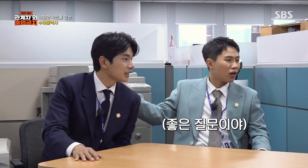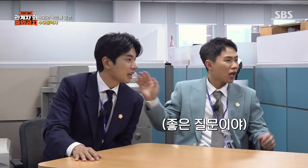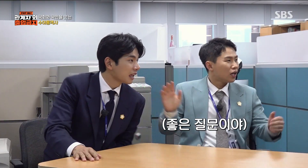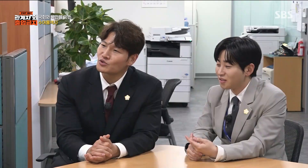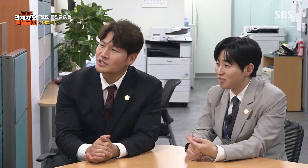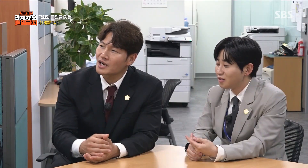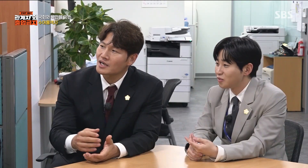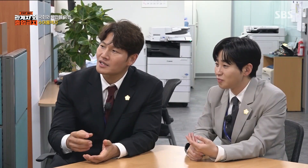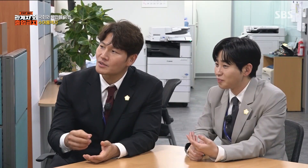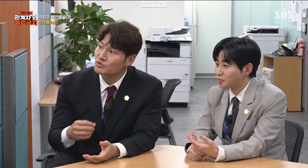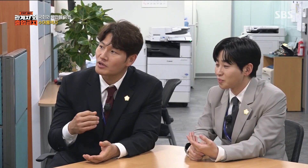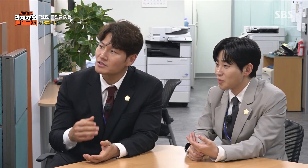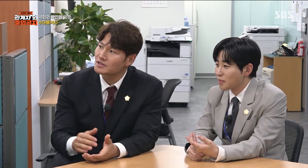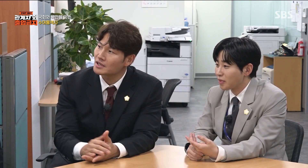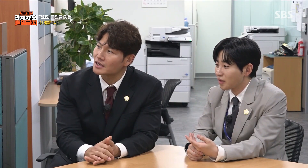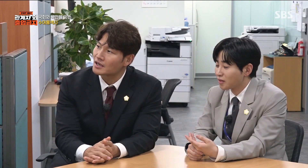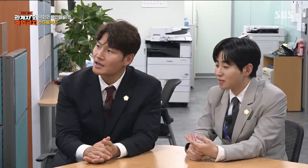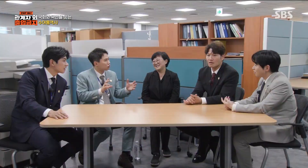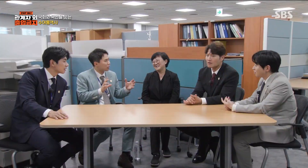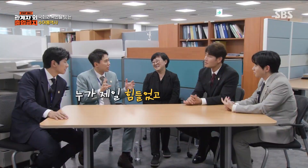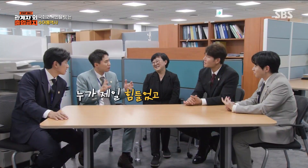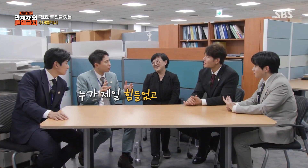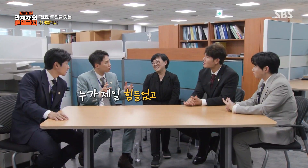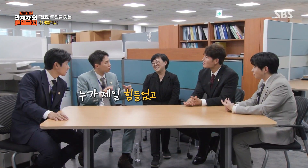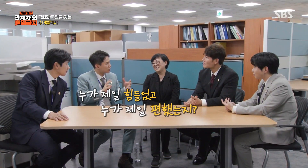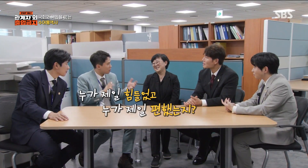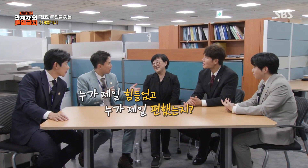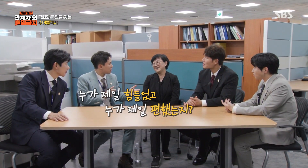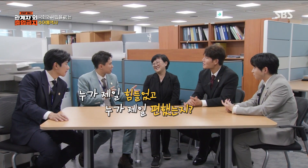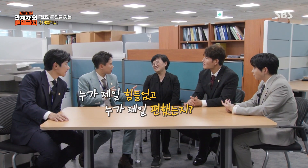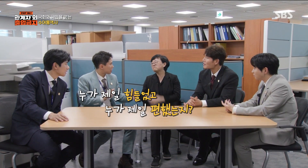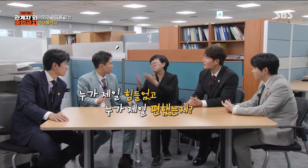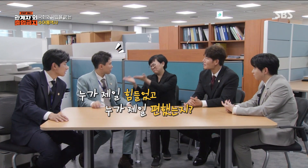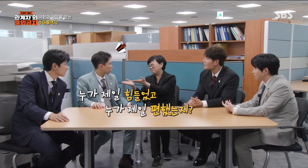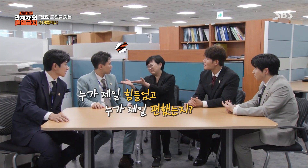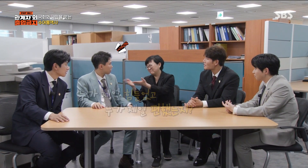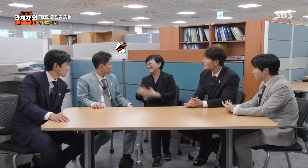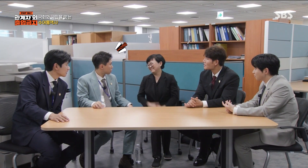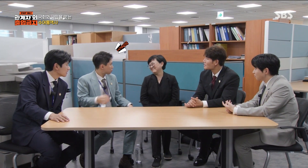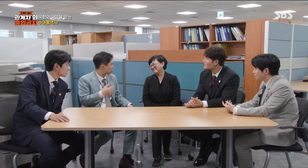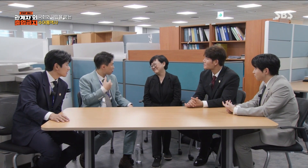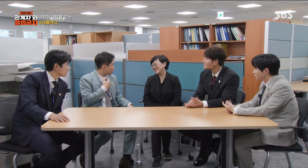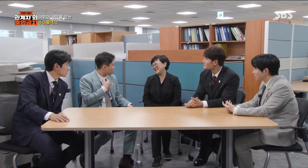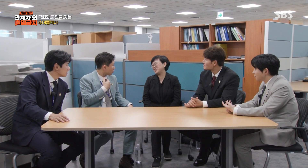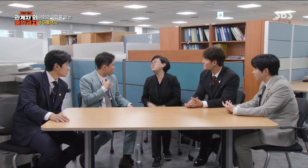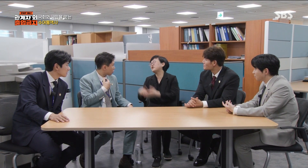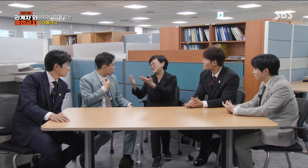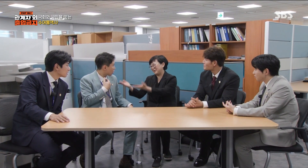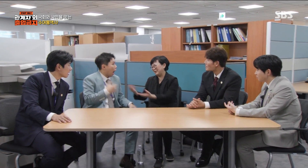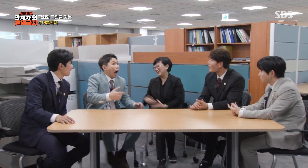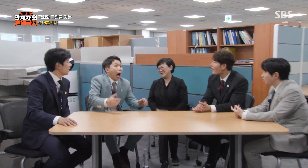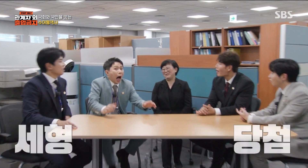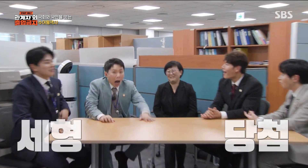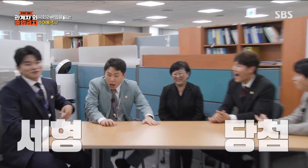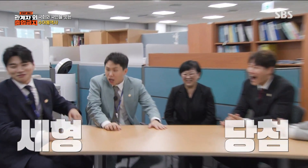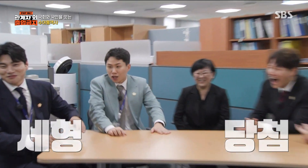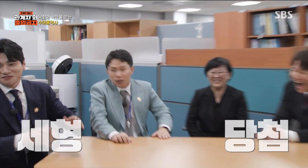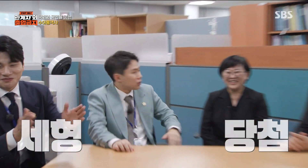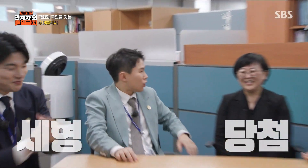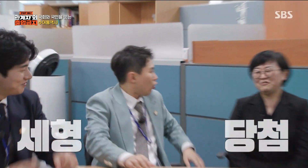사실 유창하게 한답시고 했는데. 누가 제일 힘들었고 누가 제일 편했는지. 불편한 거야. 힘들었어요.